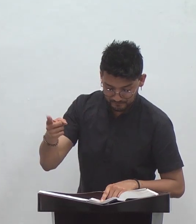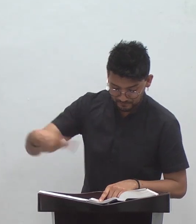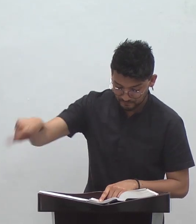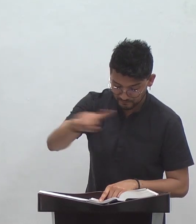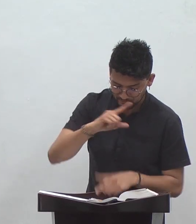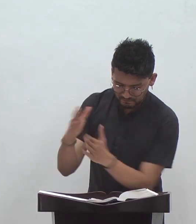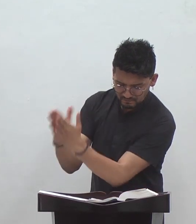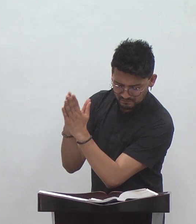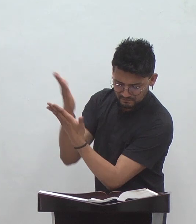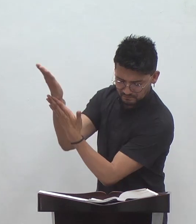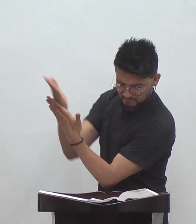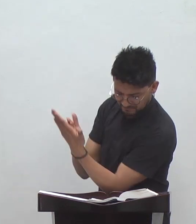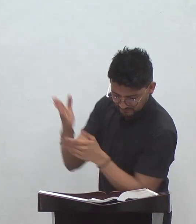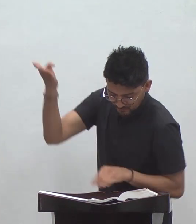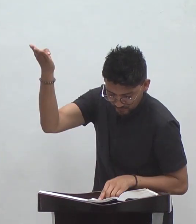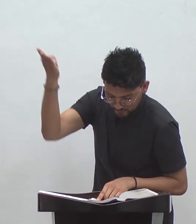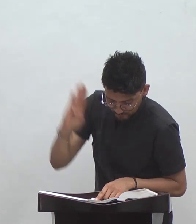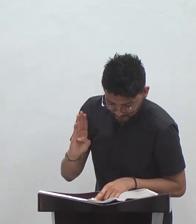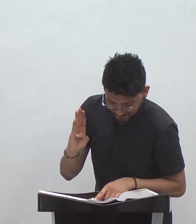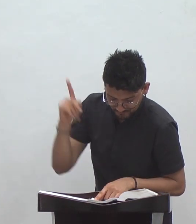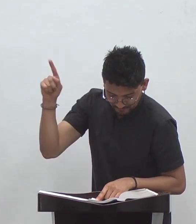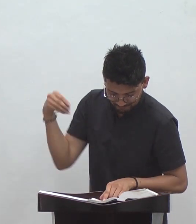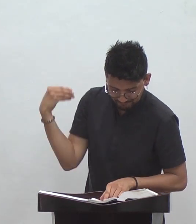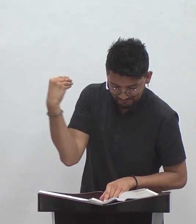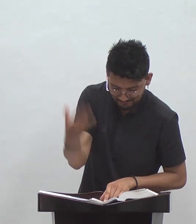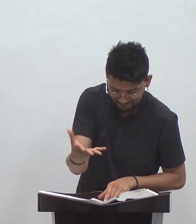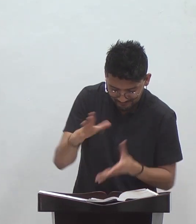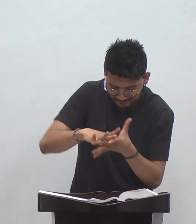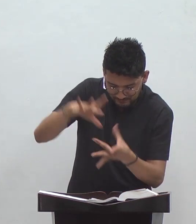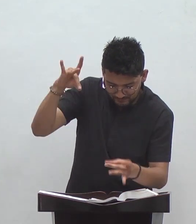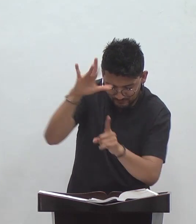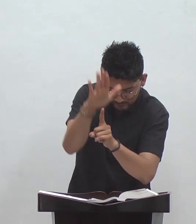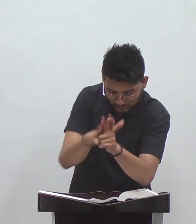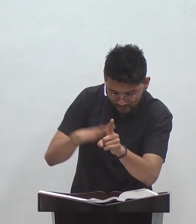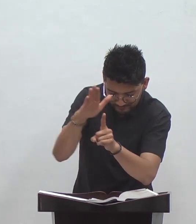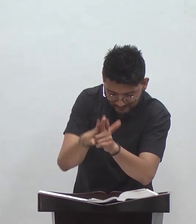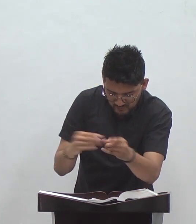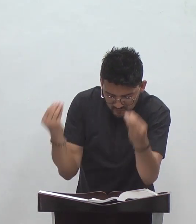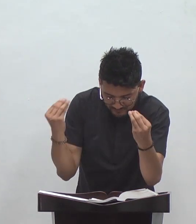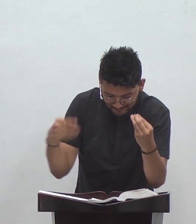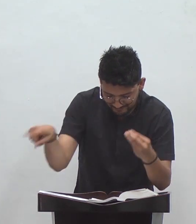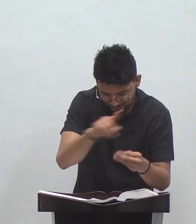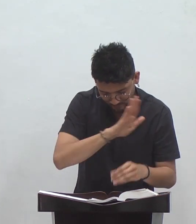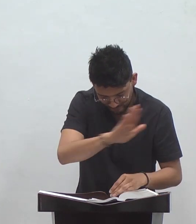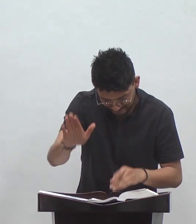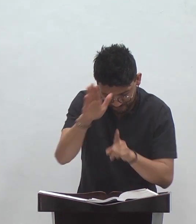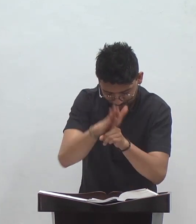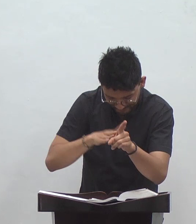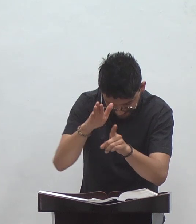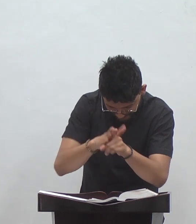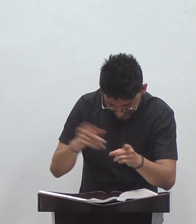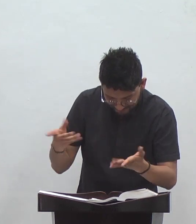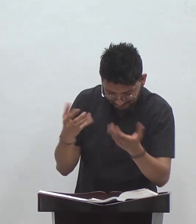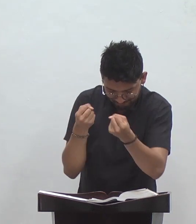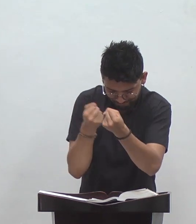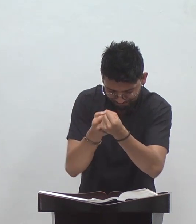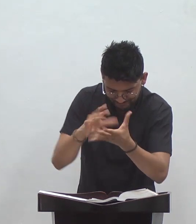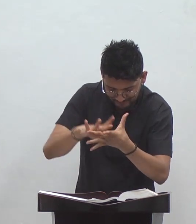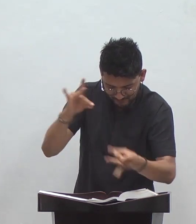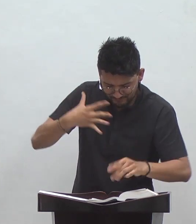Y yo rogaré al Padre y os dará otro consolador para que esté con vosotros para siempre, el Espíritu de verdad, al cual